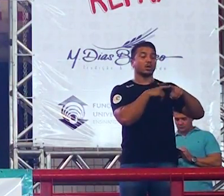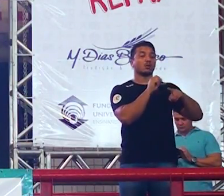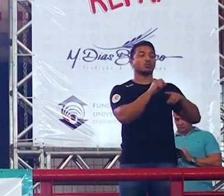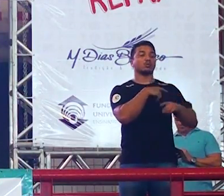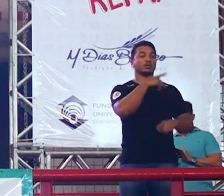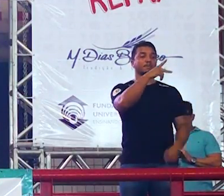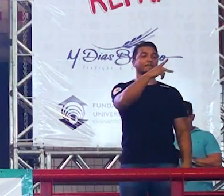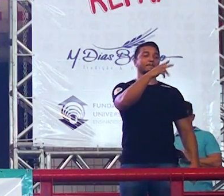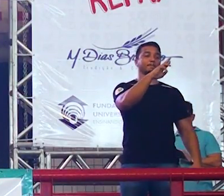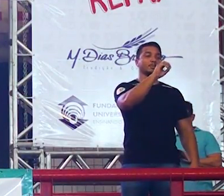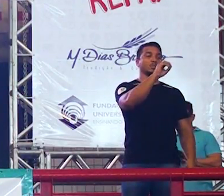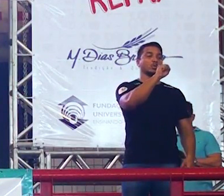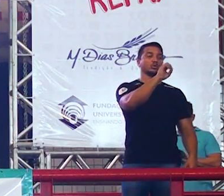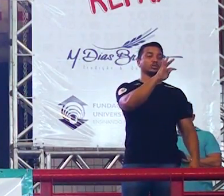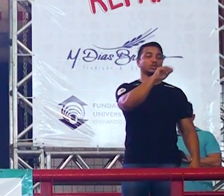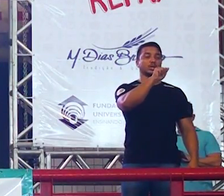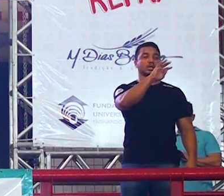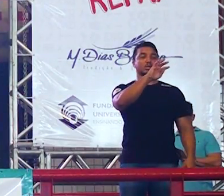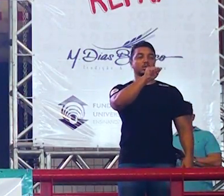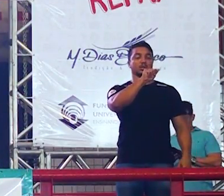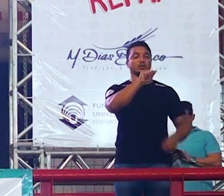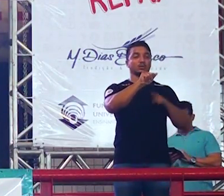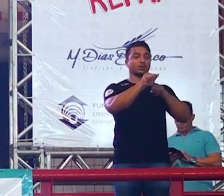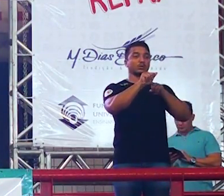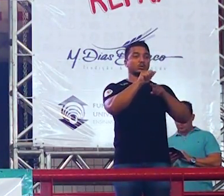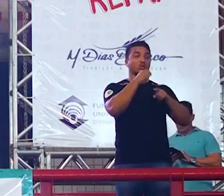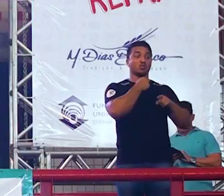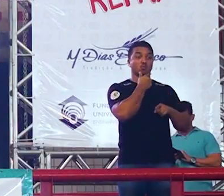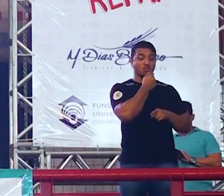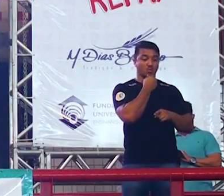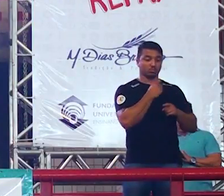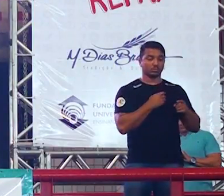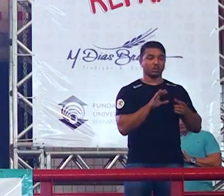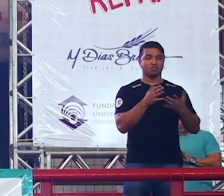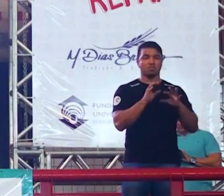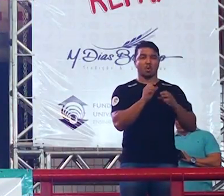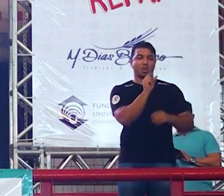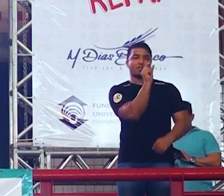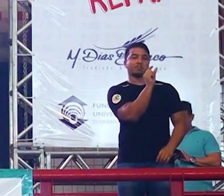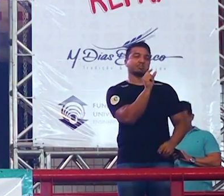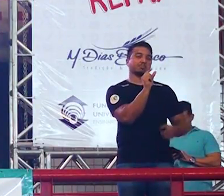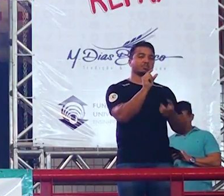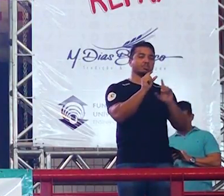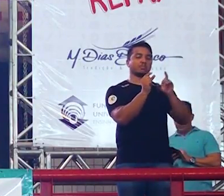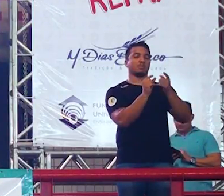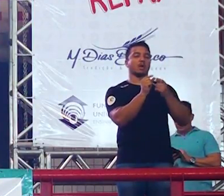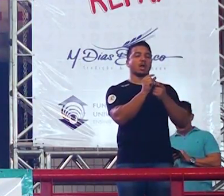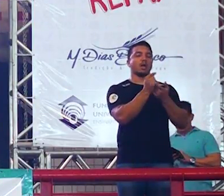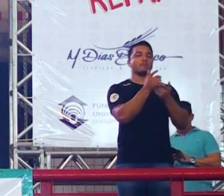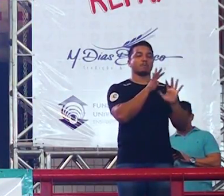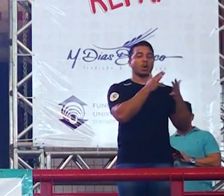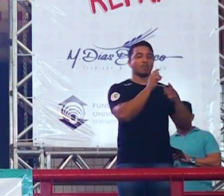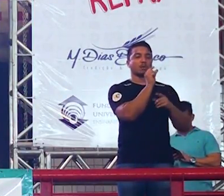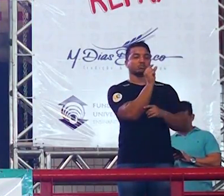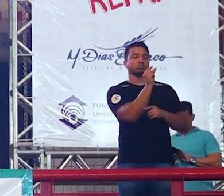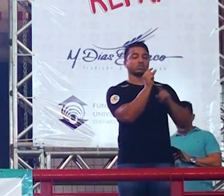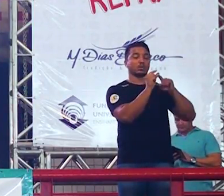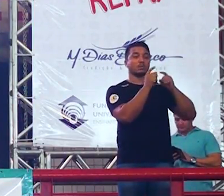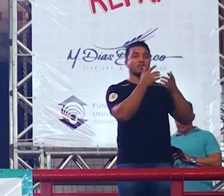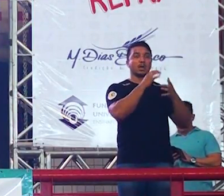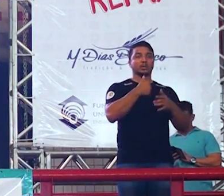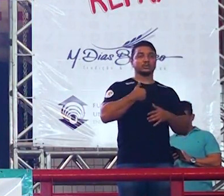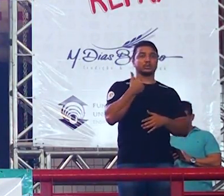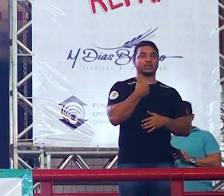é a próstata. A próstata, gente, no homem é mais ou menos do tamanho de uma azeitona. E após